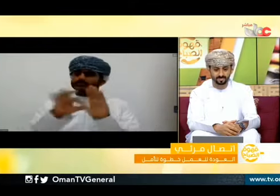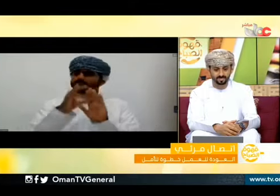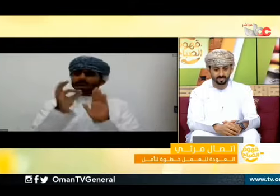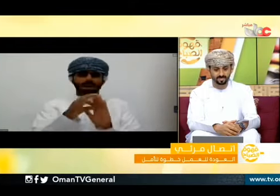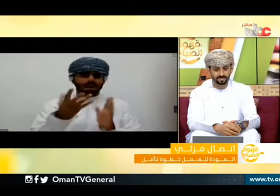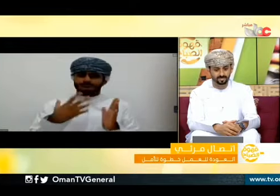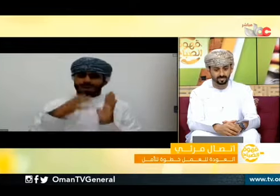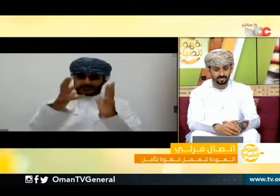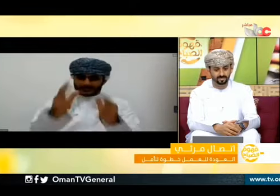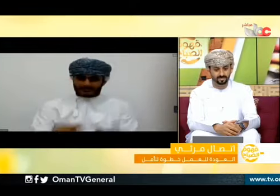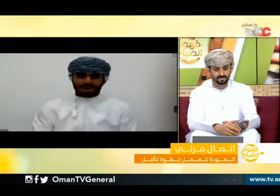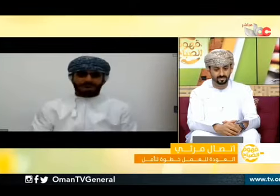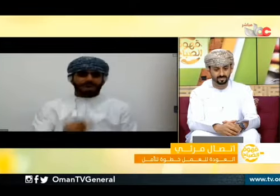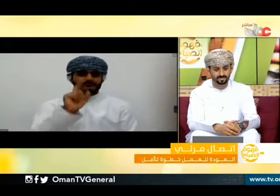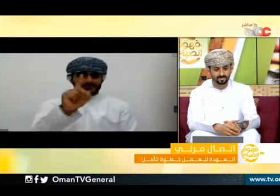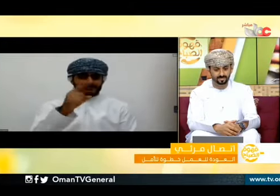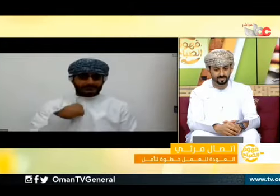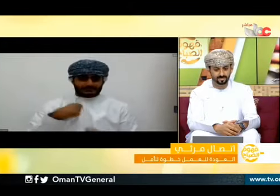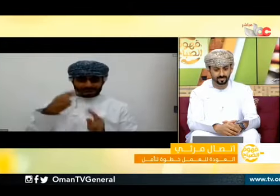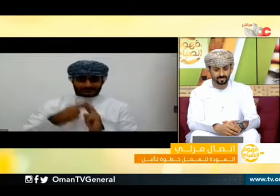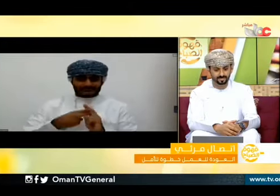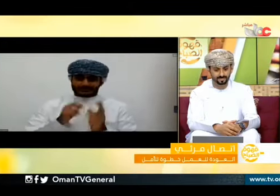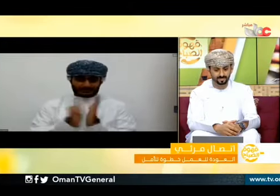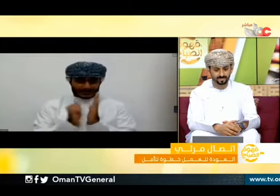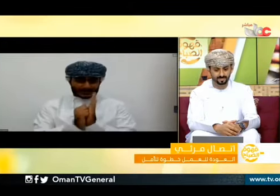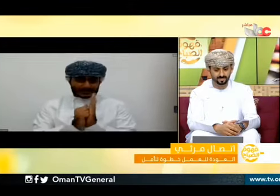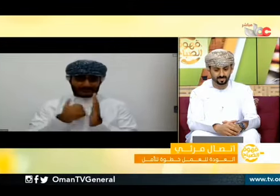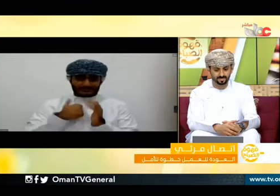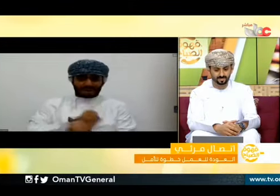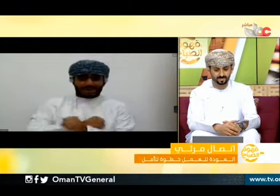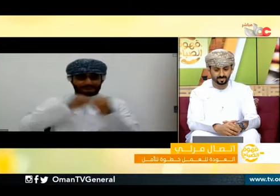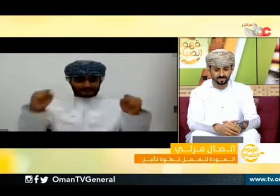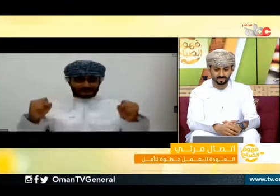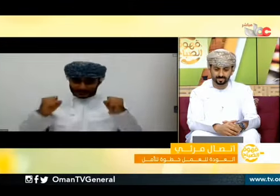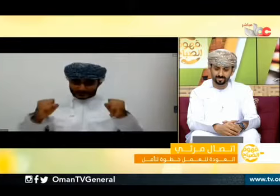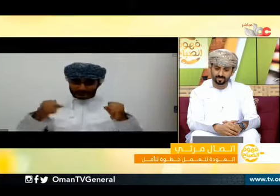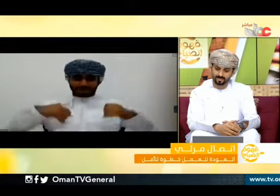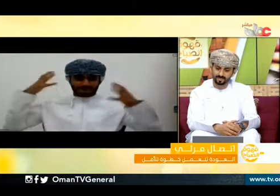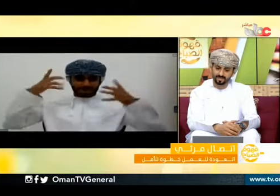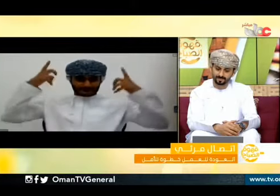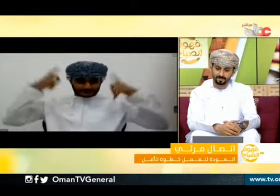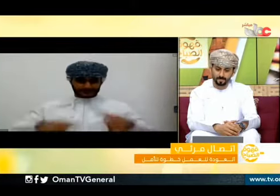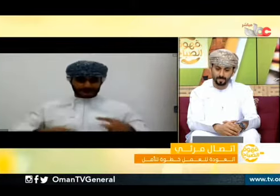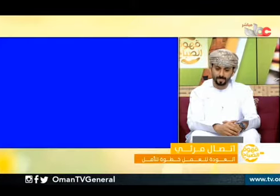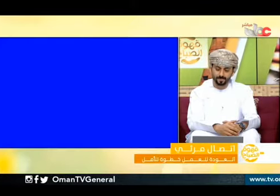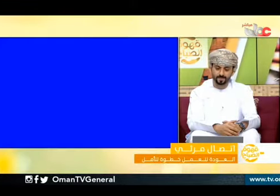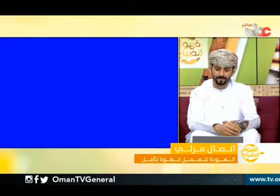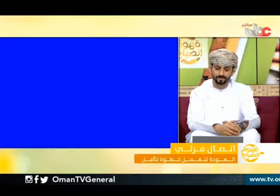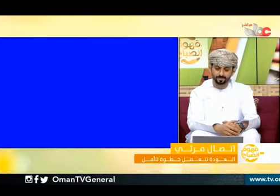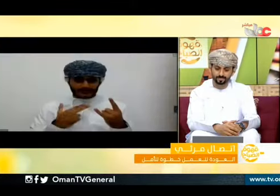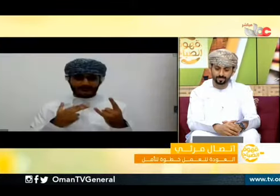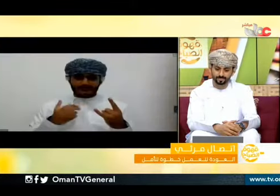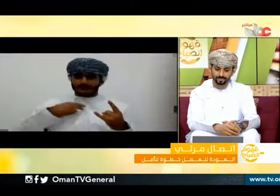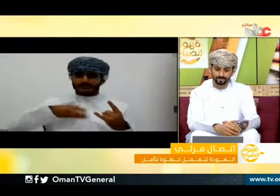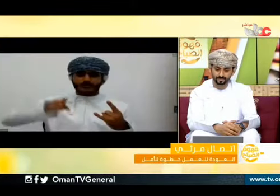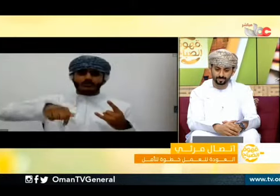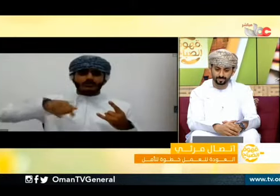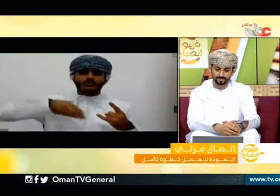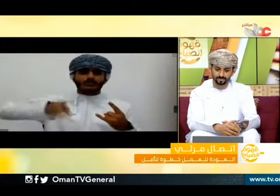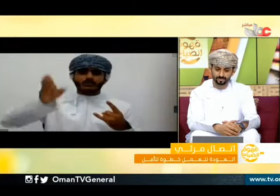أمرت بها الجهات الصحية والحكومة. ولكن إحنا هنا يعني لما أنا أذهب